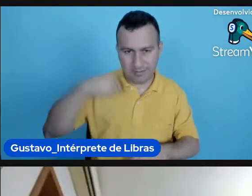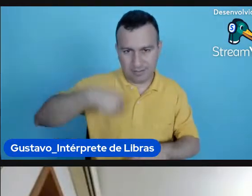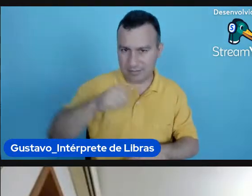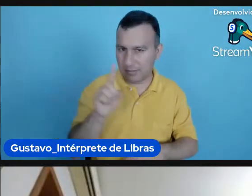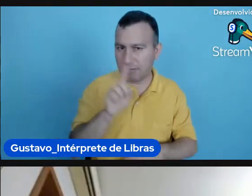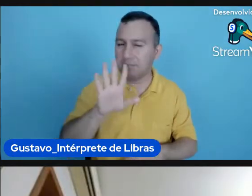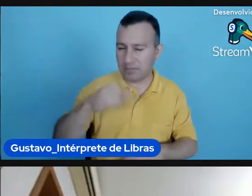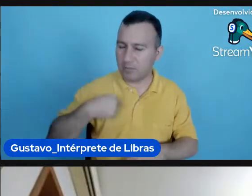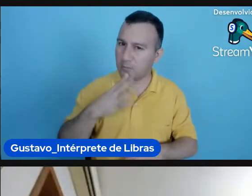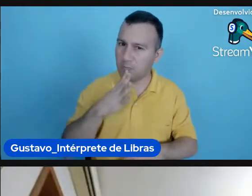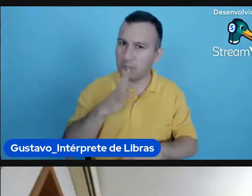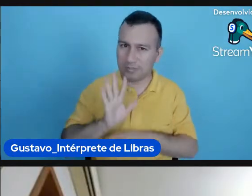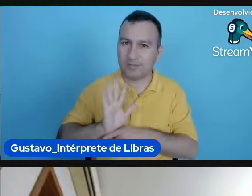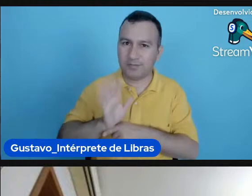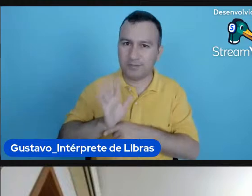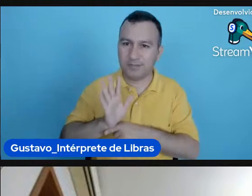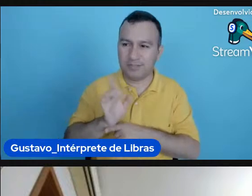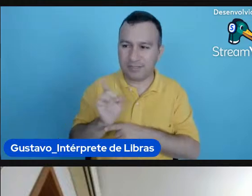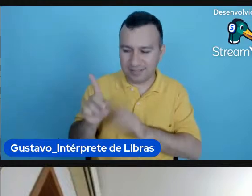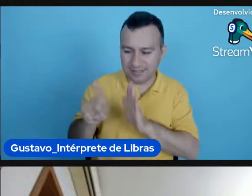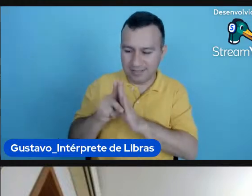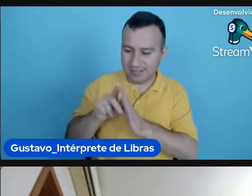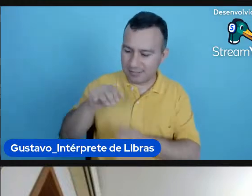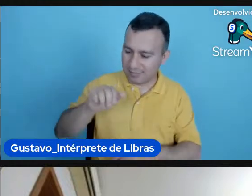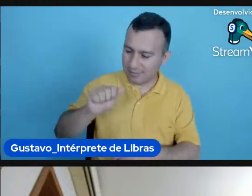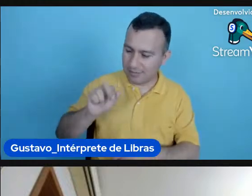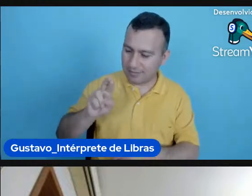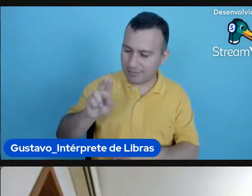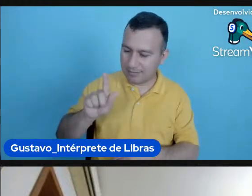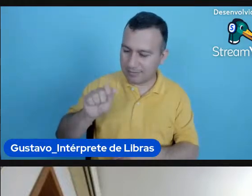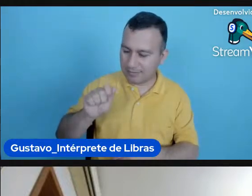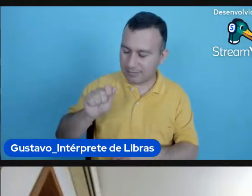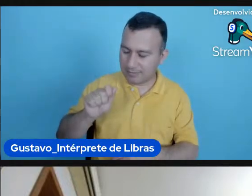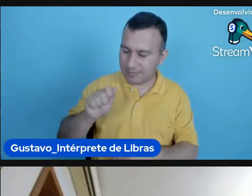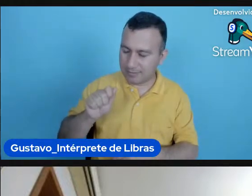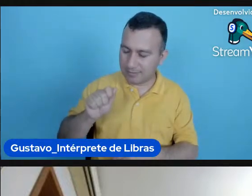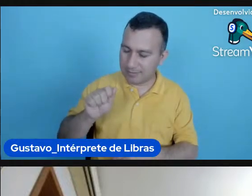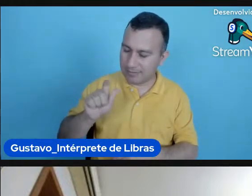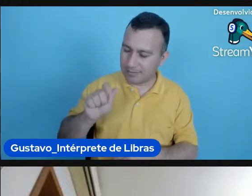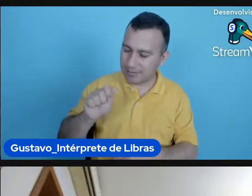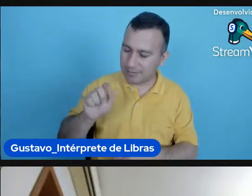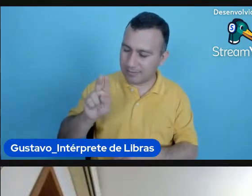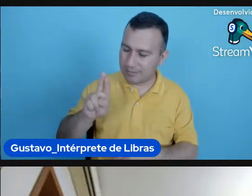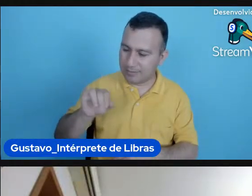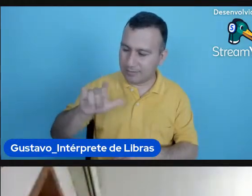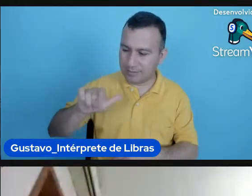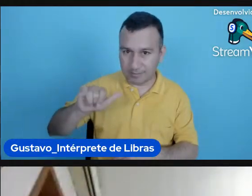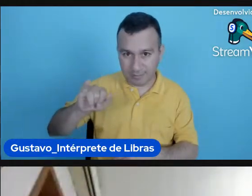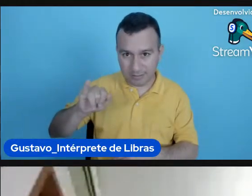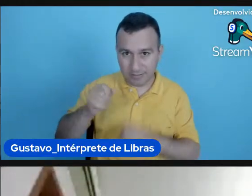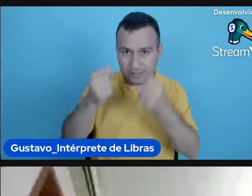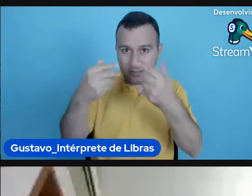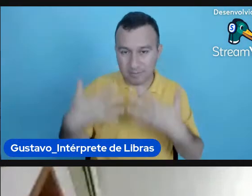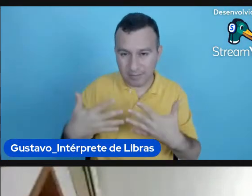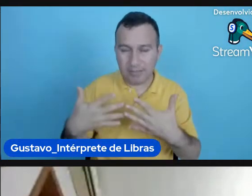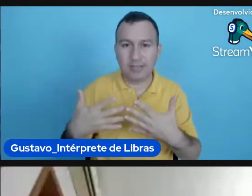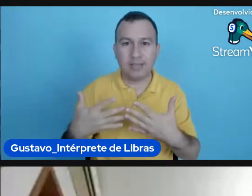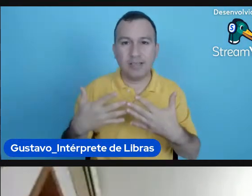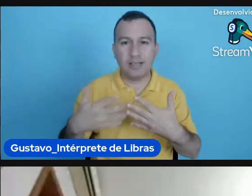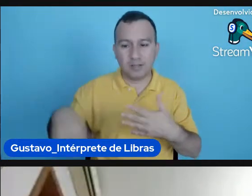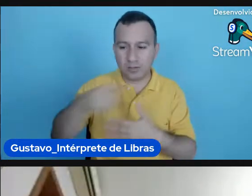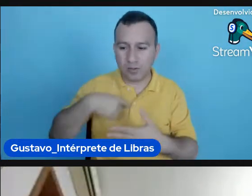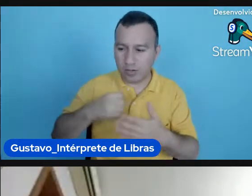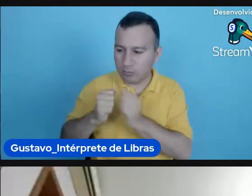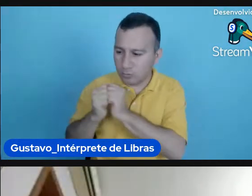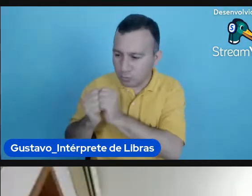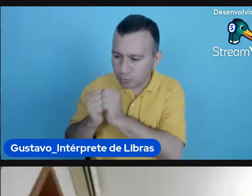Mara Gabrilli, e dando dicas de convivência. Né? O que a gente aprendeu? Então, para quem tem sido a